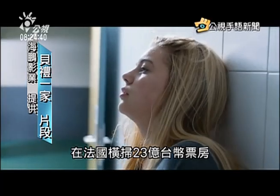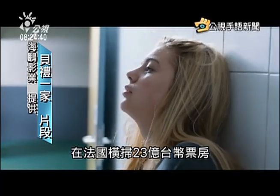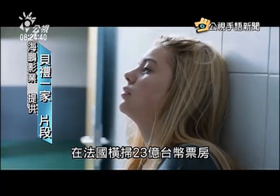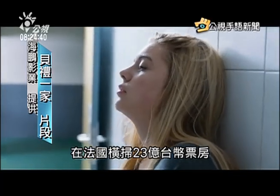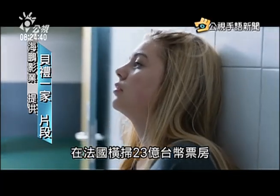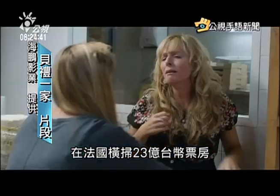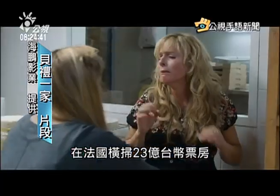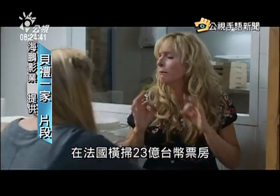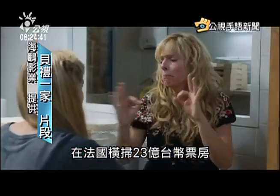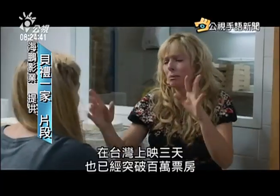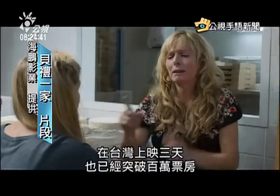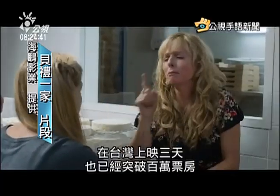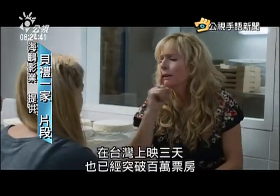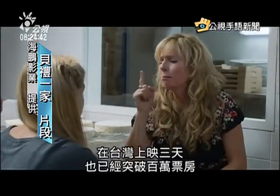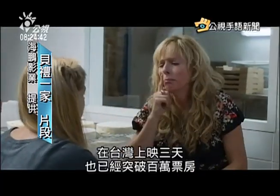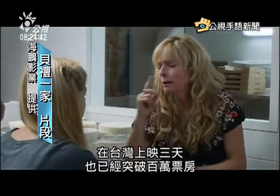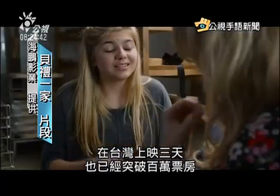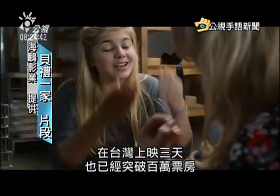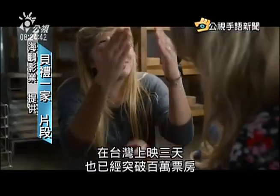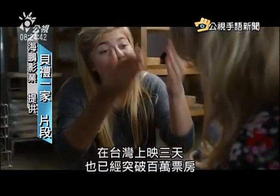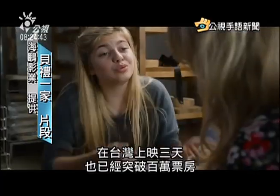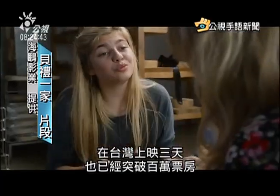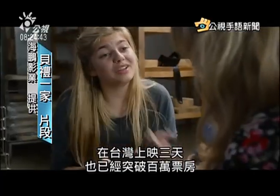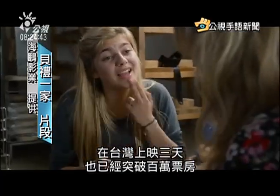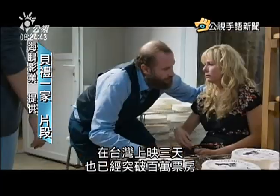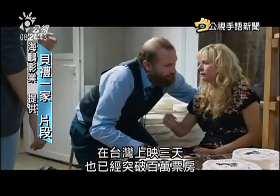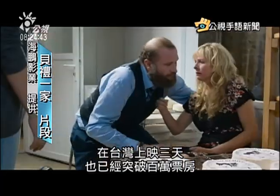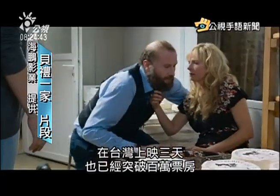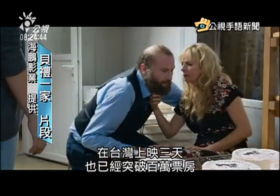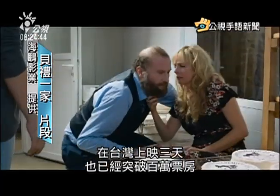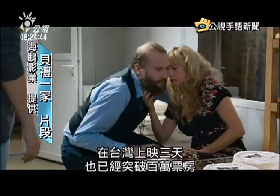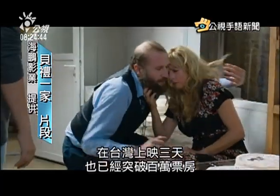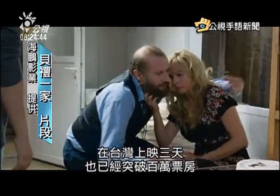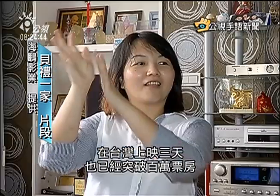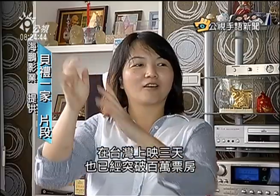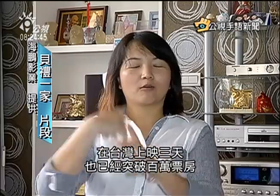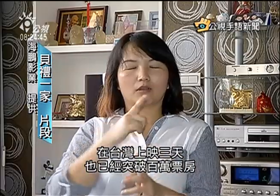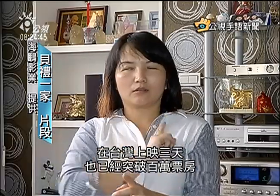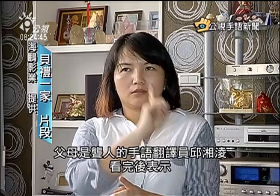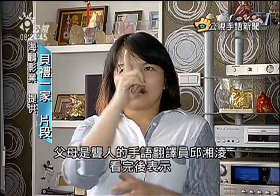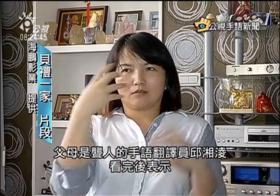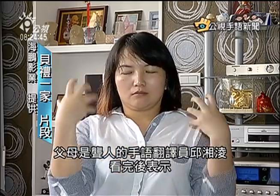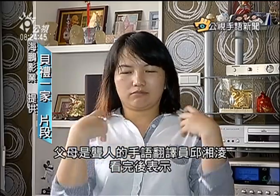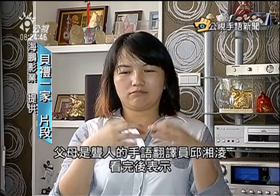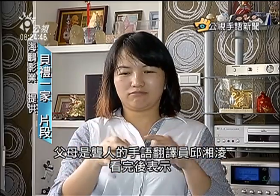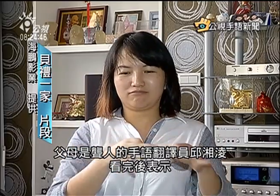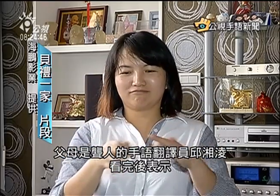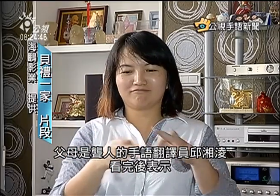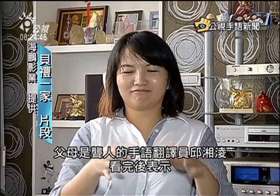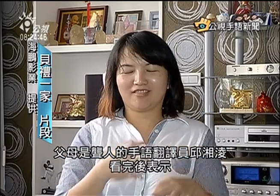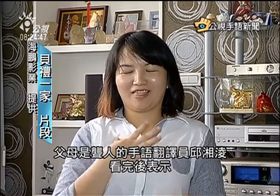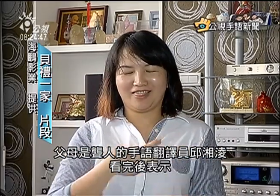房。在台湾上映3天，也已经突破100万票房。父母是聋人的手语翻译员邱香